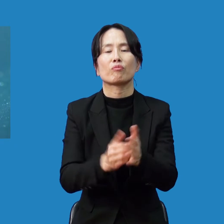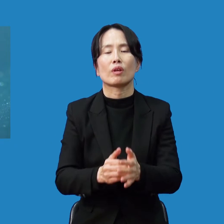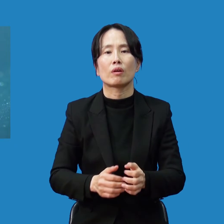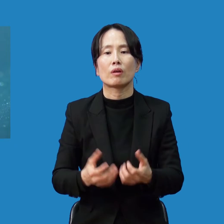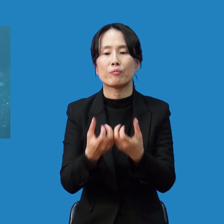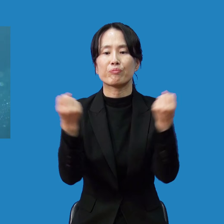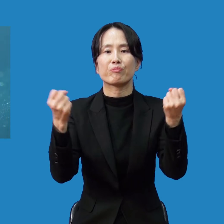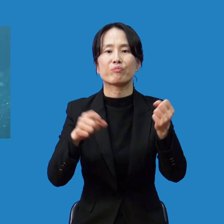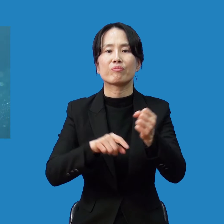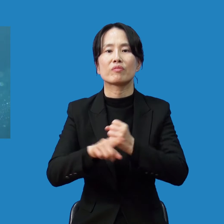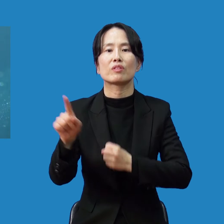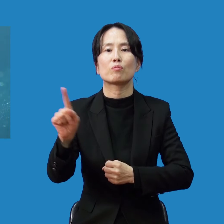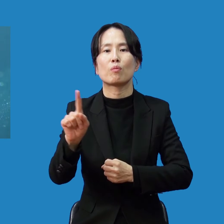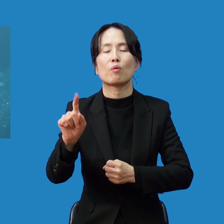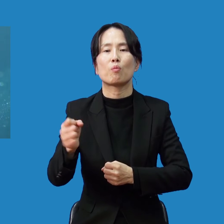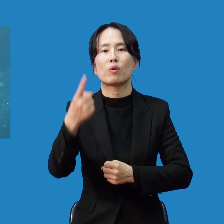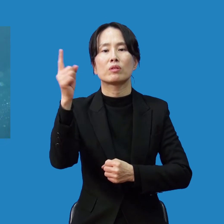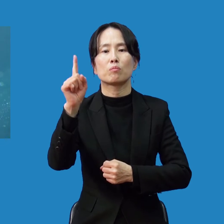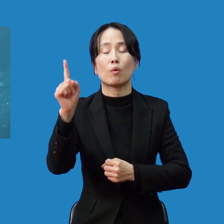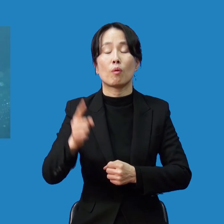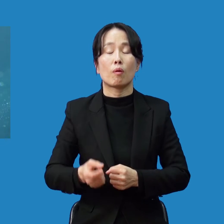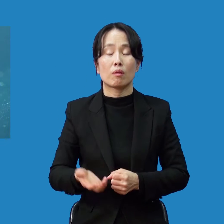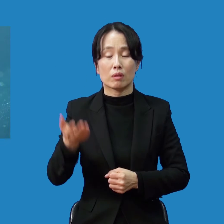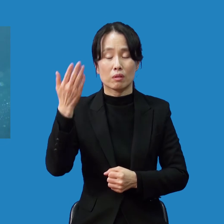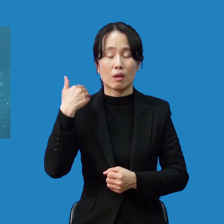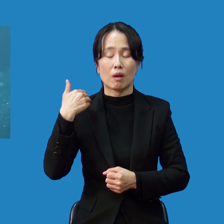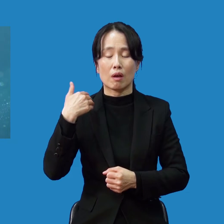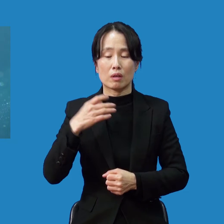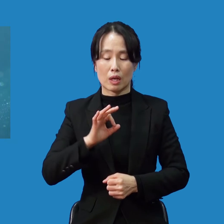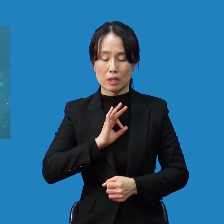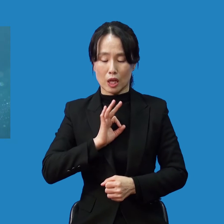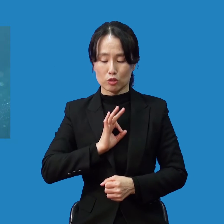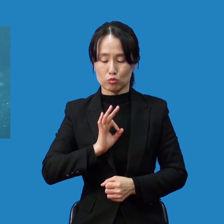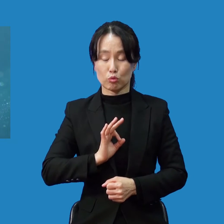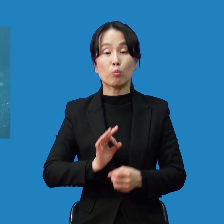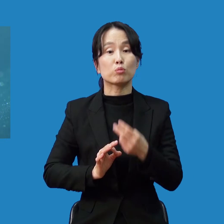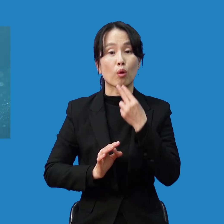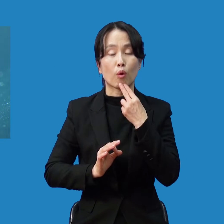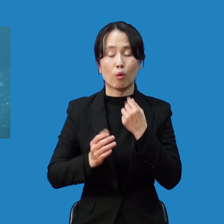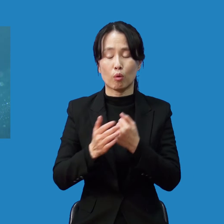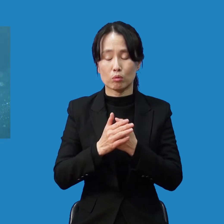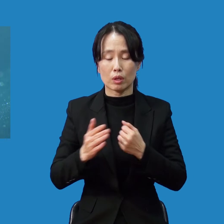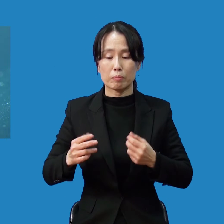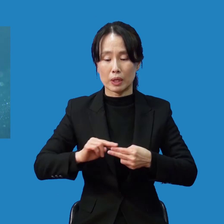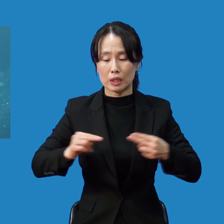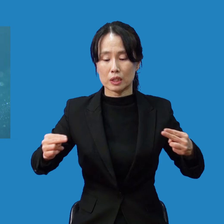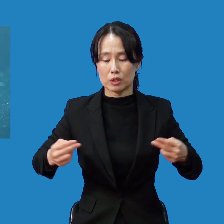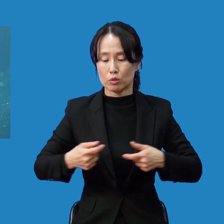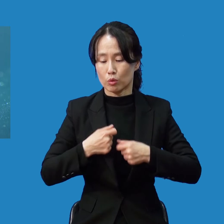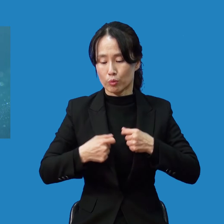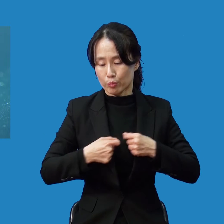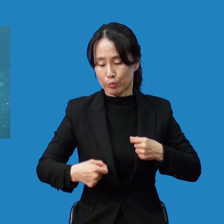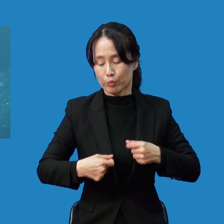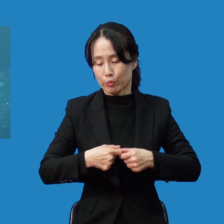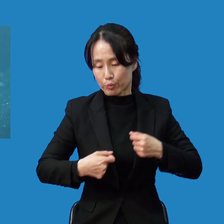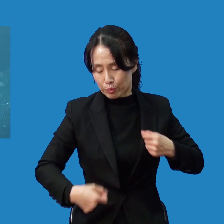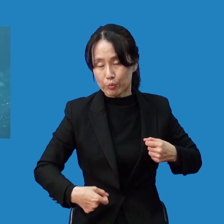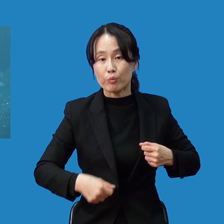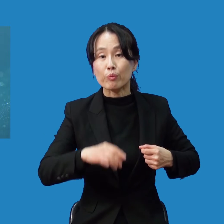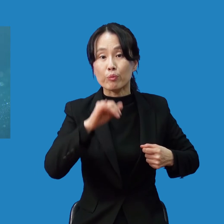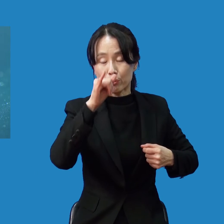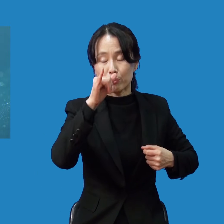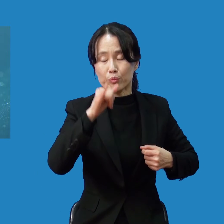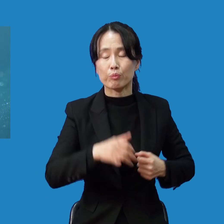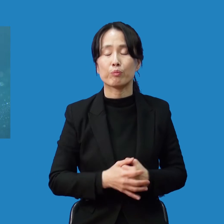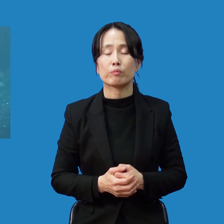그 당시만 해도 옷을 입을 때 아직 단추가 나오기 전이기 때문에 옷을 끈으로 메었습니다. 옷고로 매듯이 끈으로